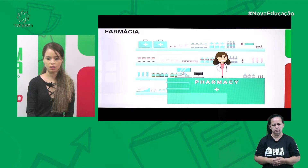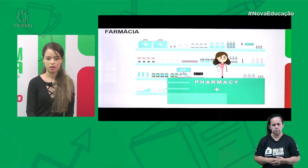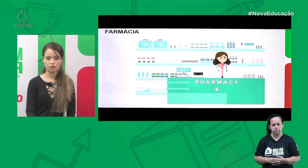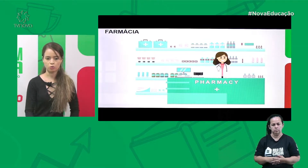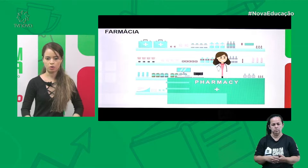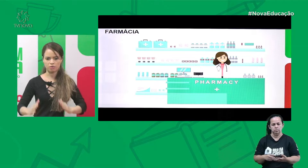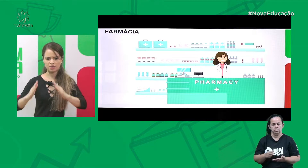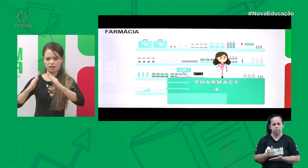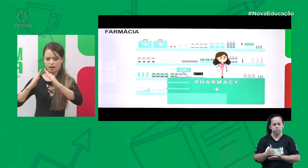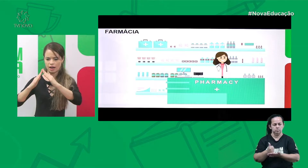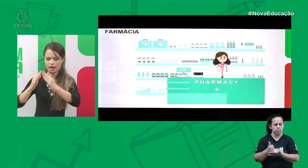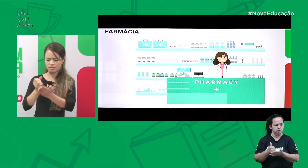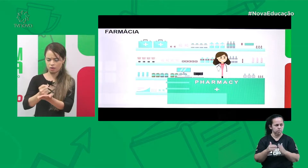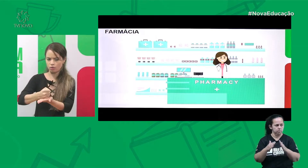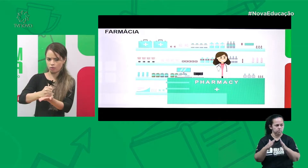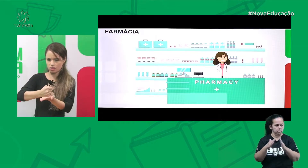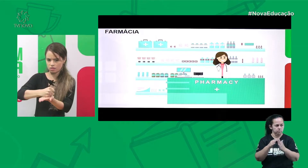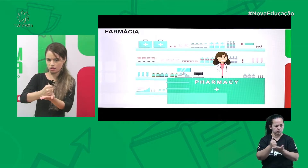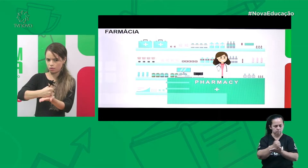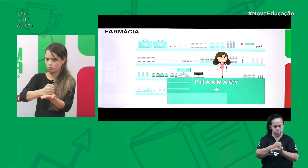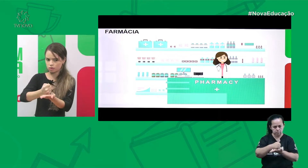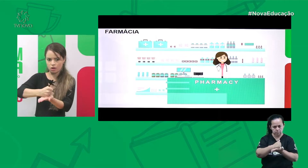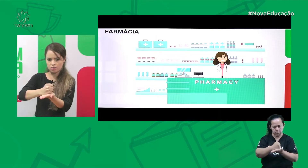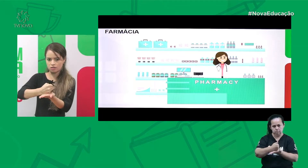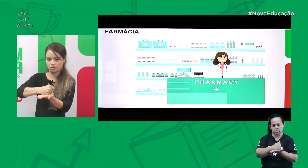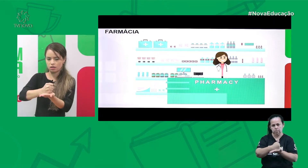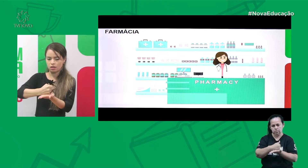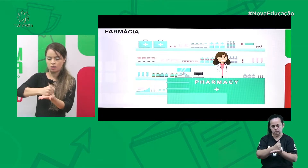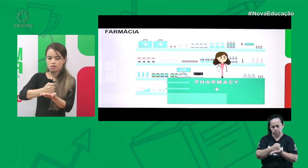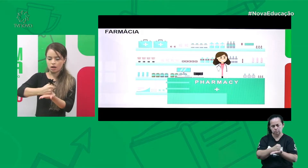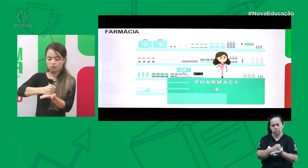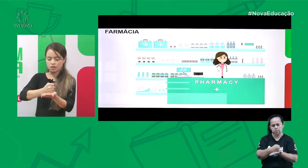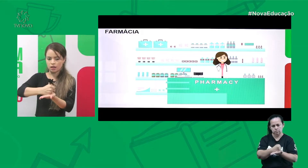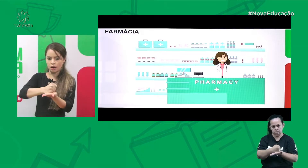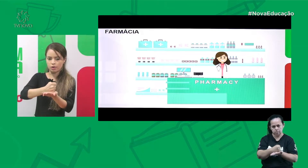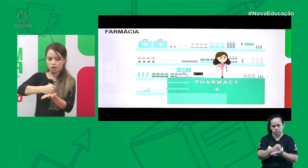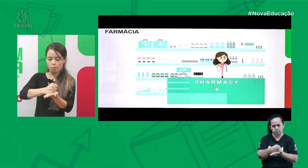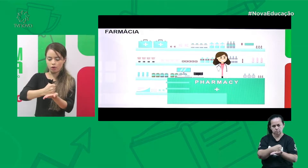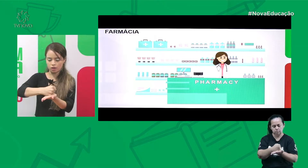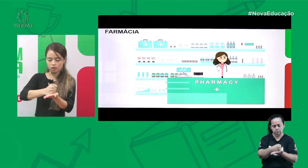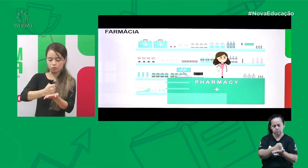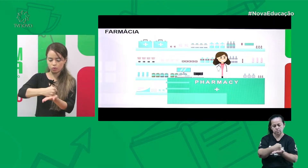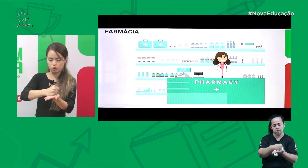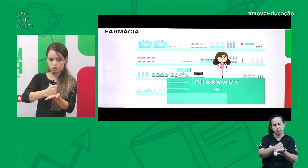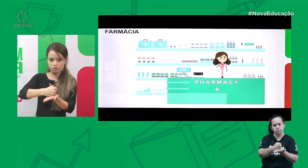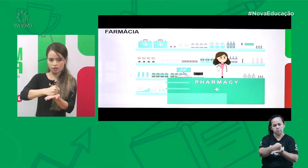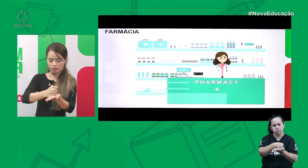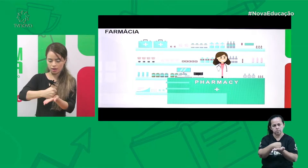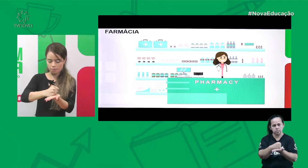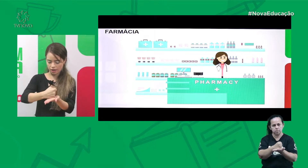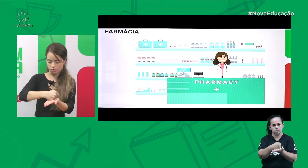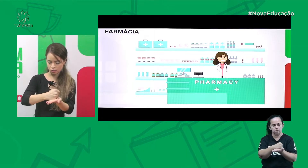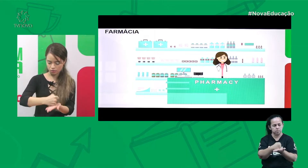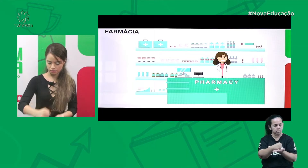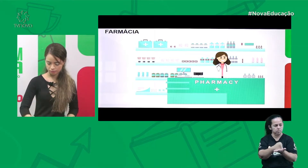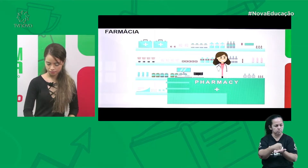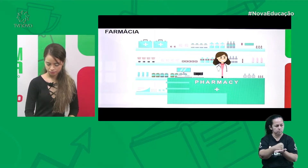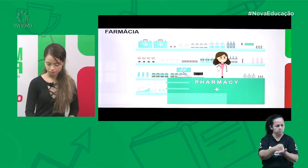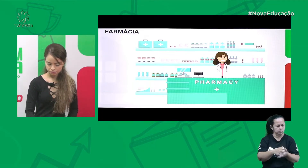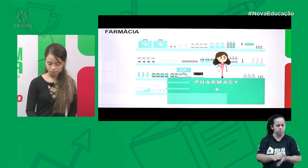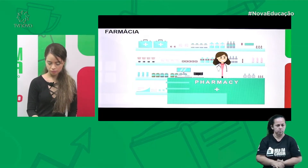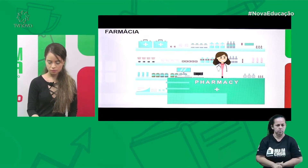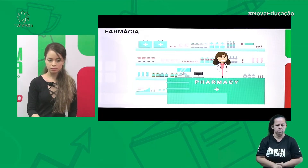Farmácia, que nós podemos fazer casa ou assim, ou só assim, certo? Que isso aqui é manipulando os remédios.